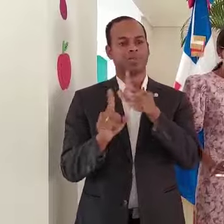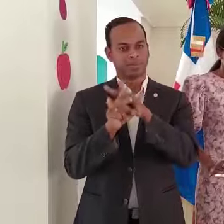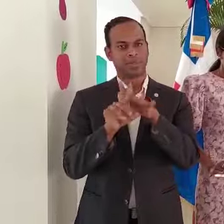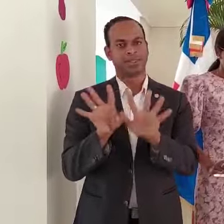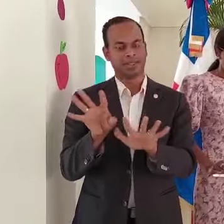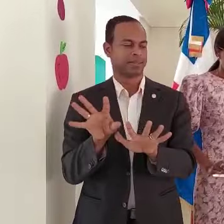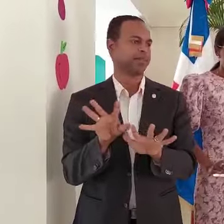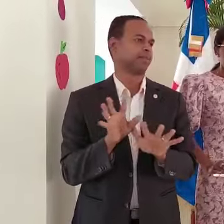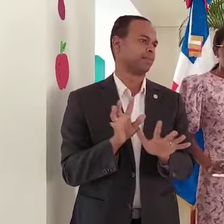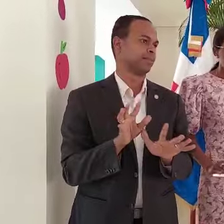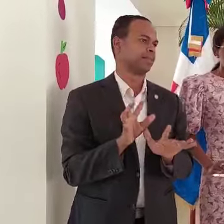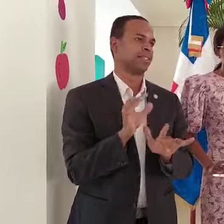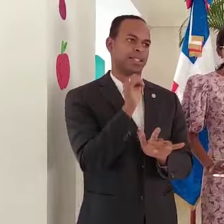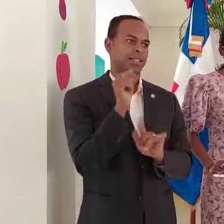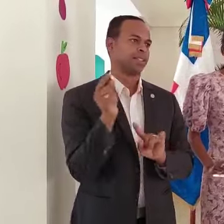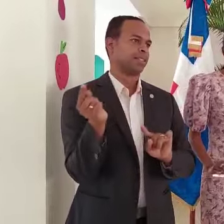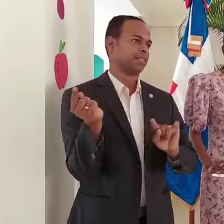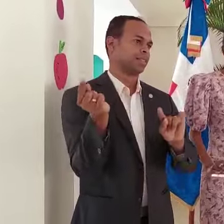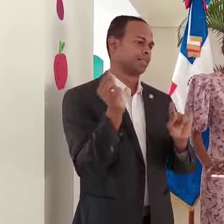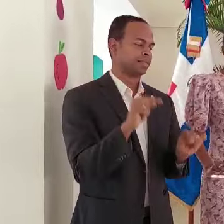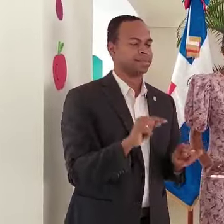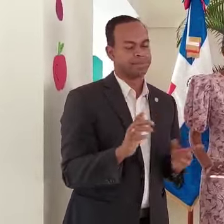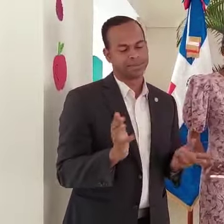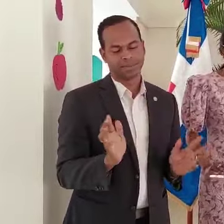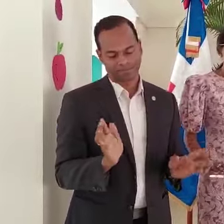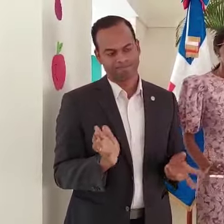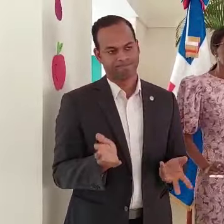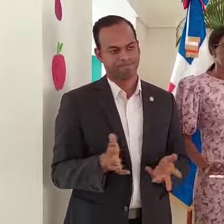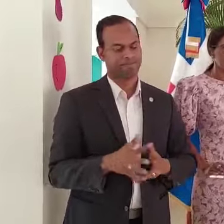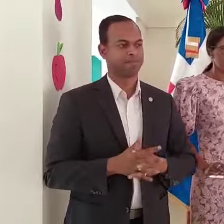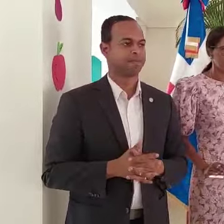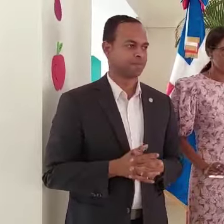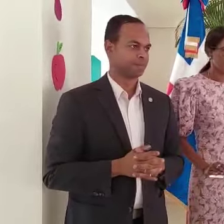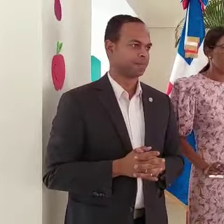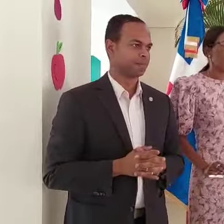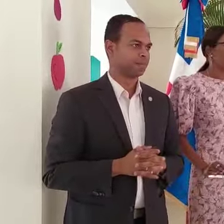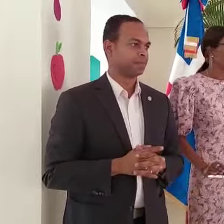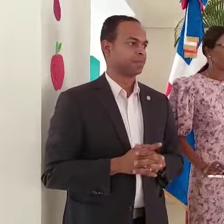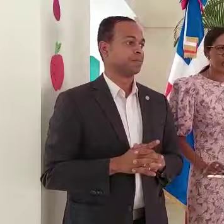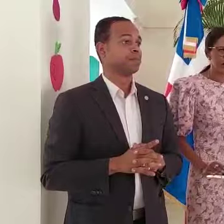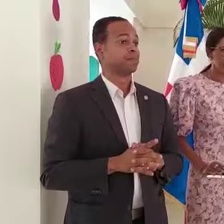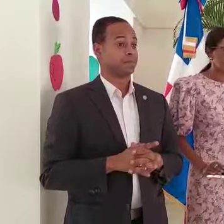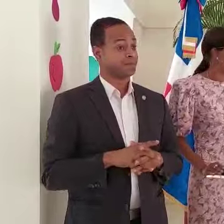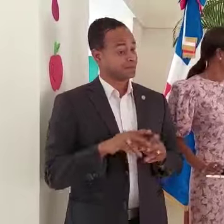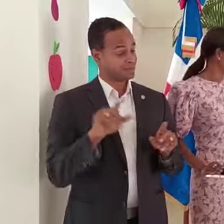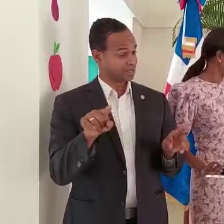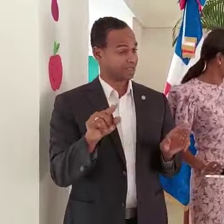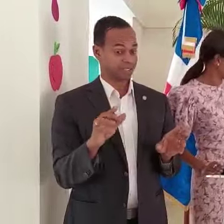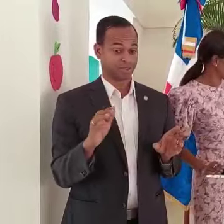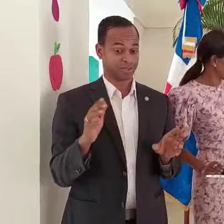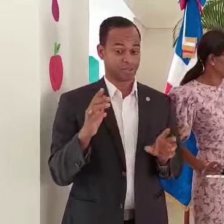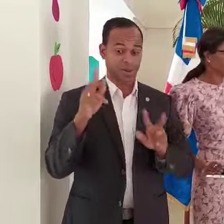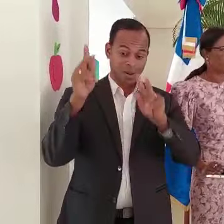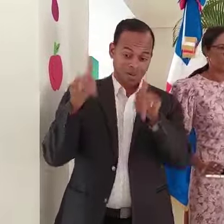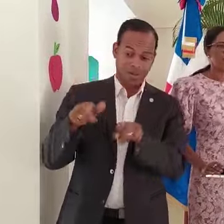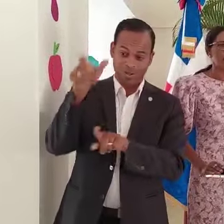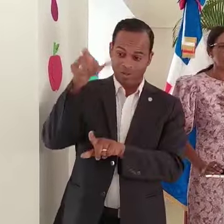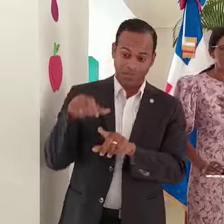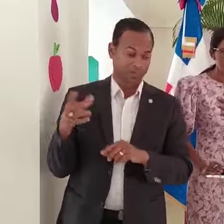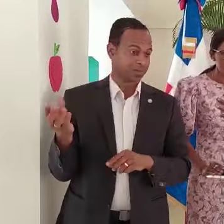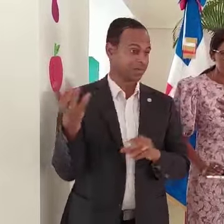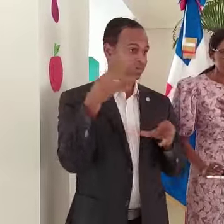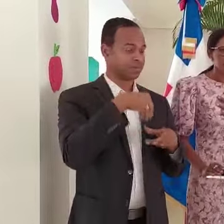algo ajenos a su voluntad y por eso no están con nosotros. Físicamente no están con nosotros, pero